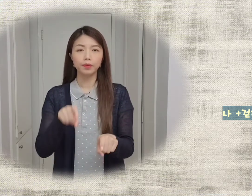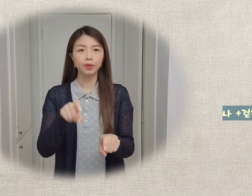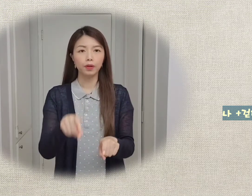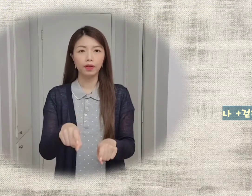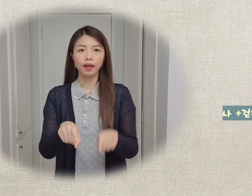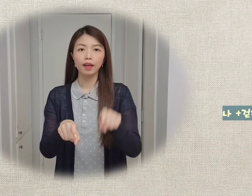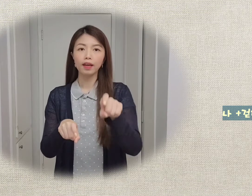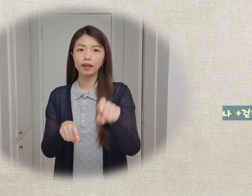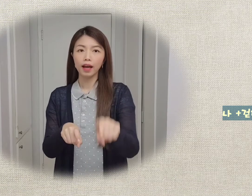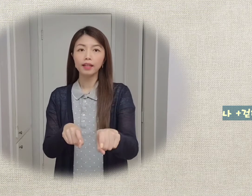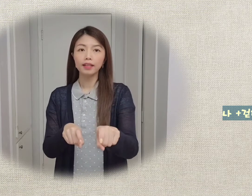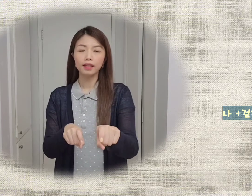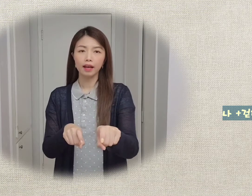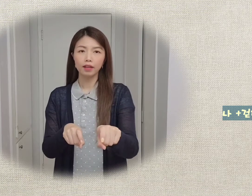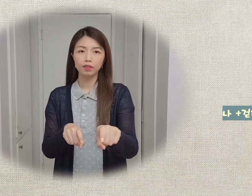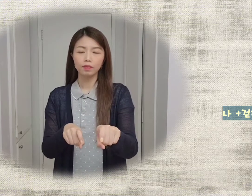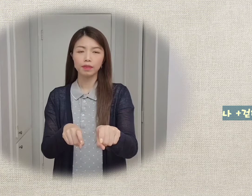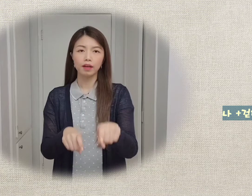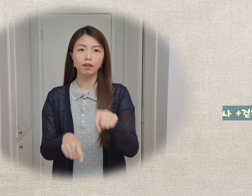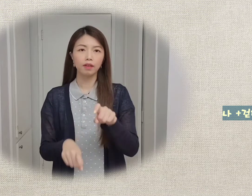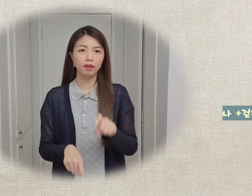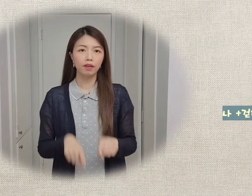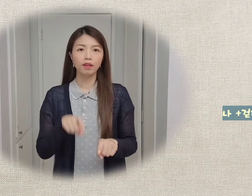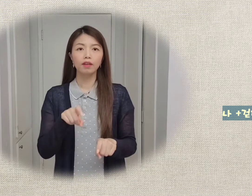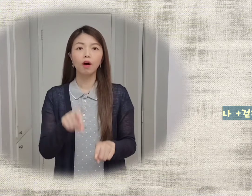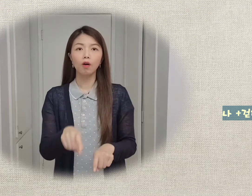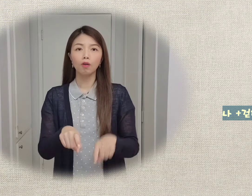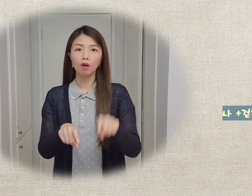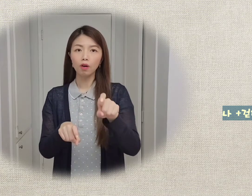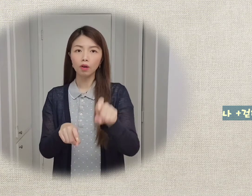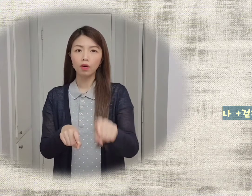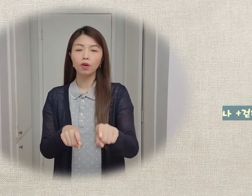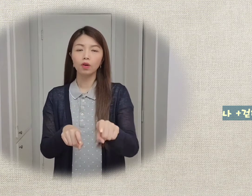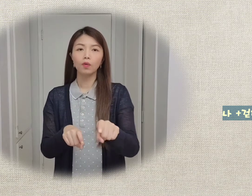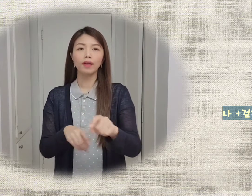주셔서 앞으로 이렇게 하나씩 나아가 주시면 돼요.